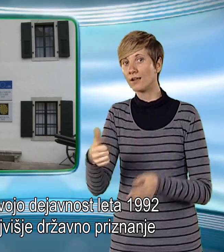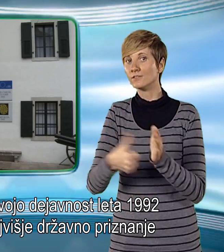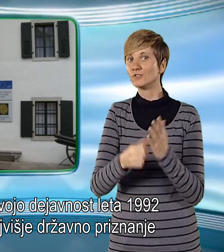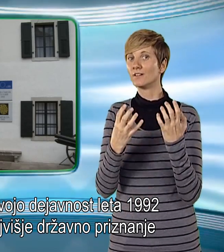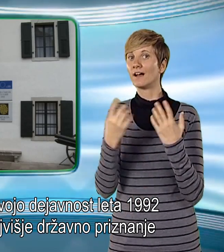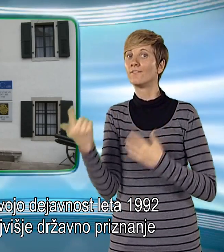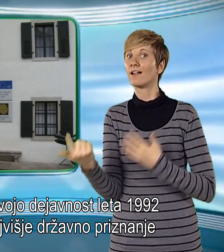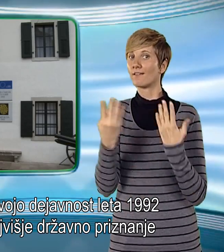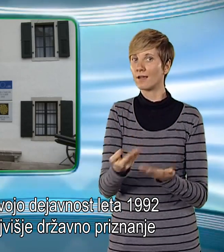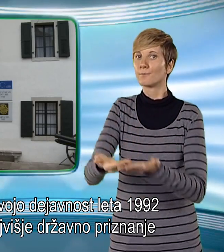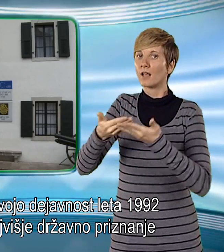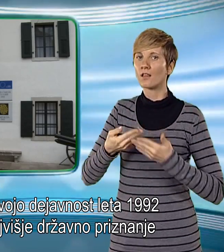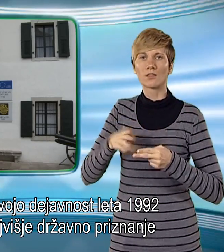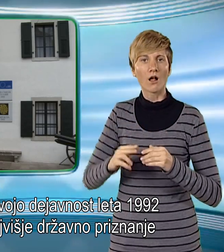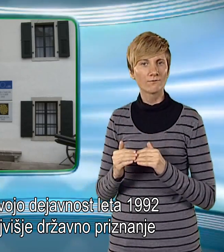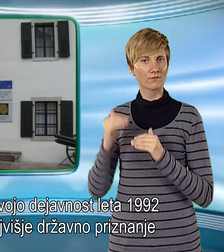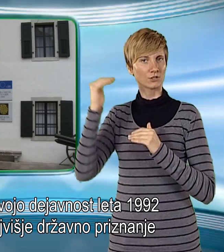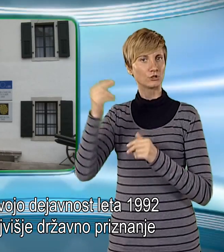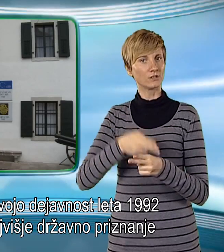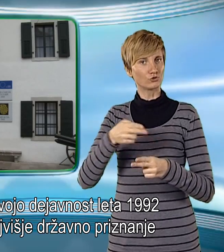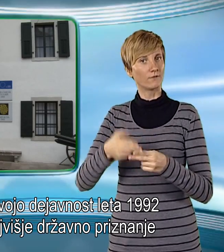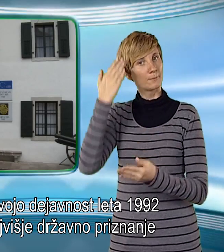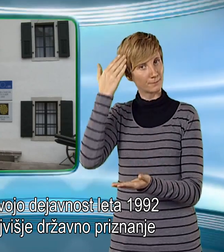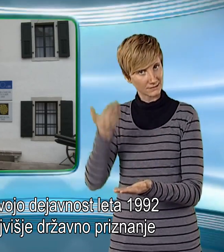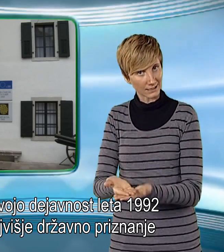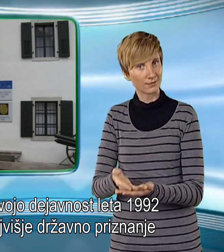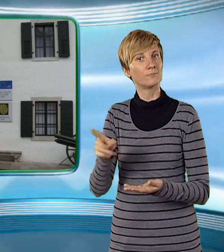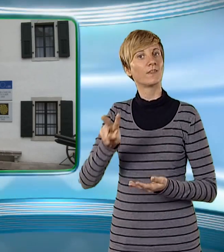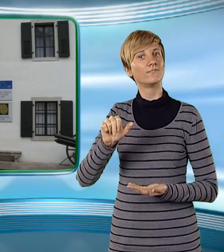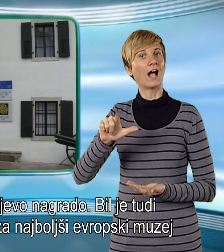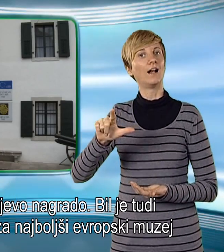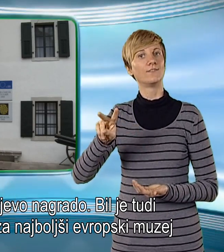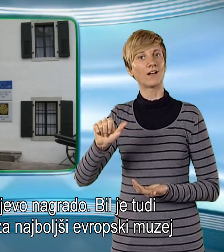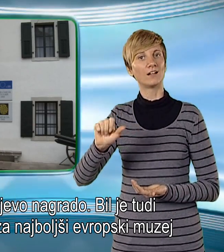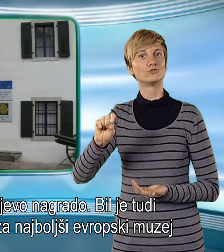1992 prejel najvišje državno priznanje – Valvazorjevo nagrado.